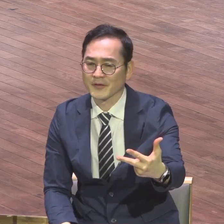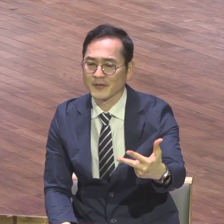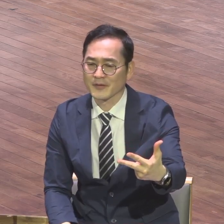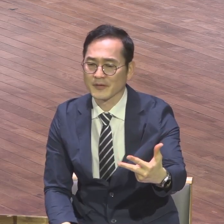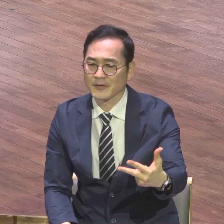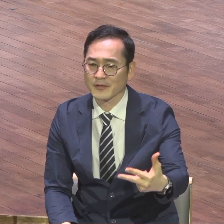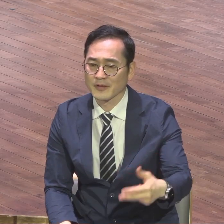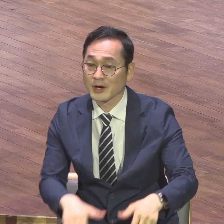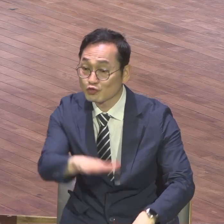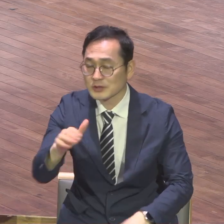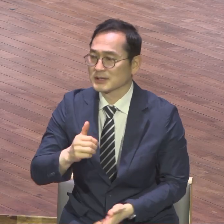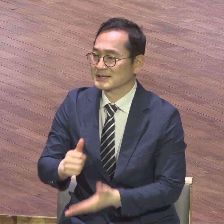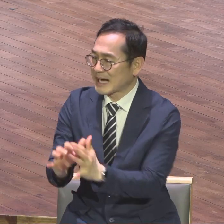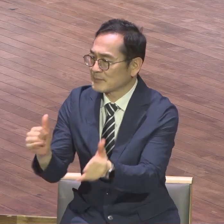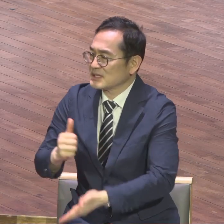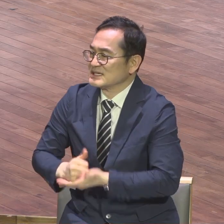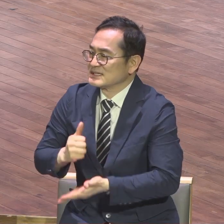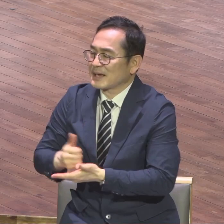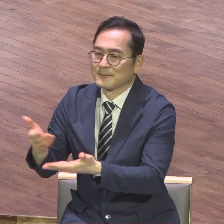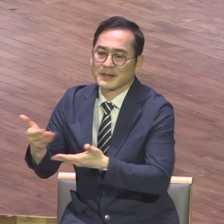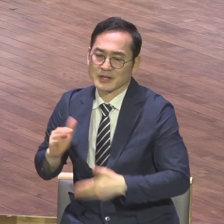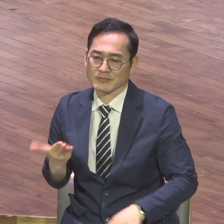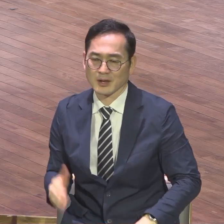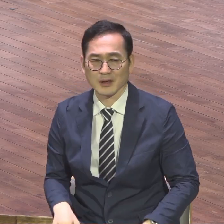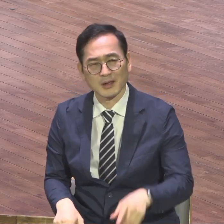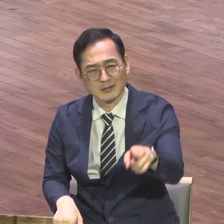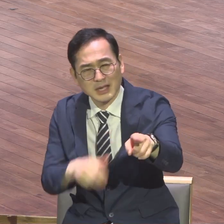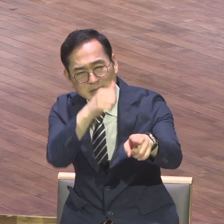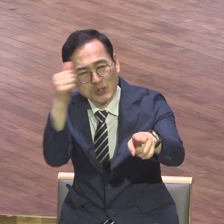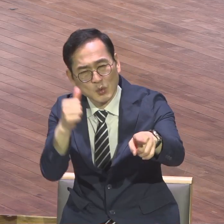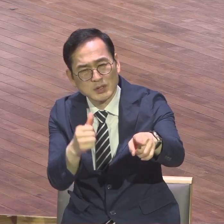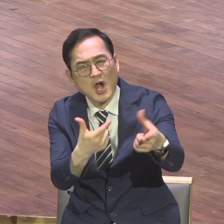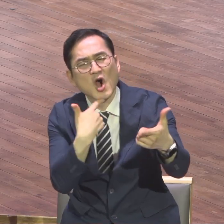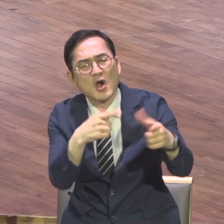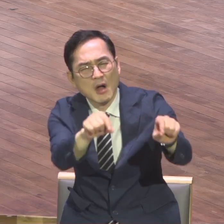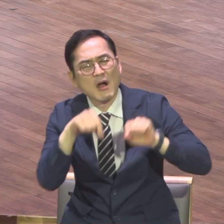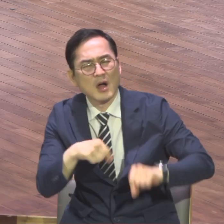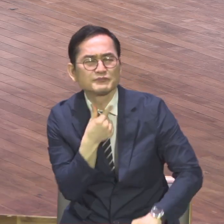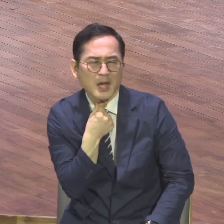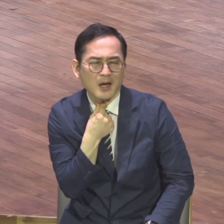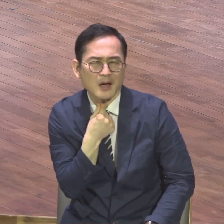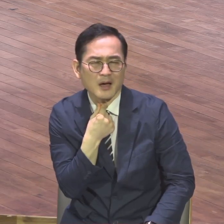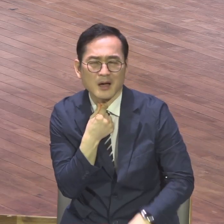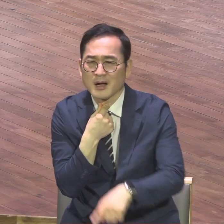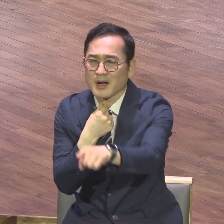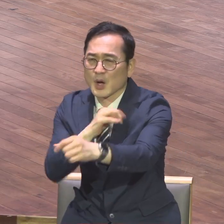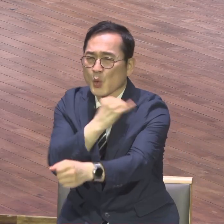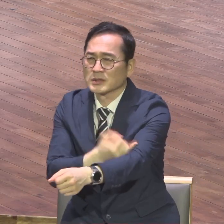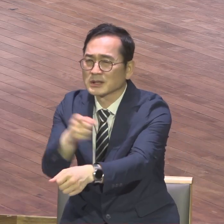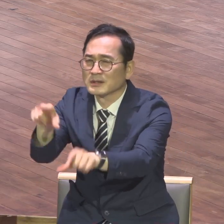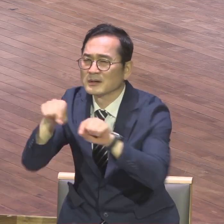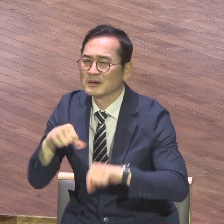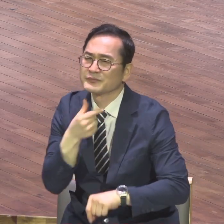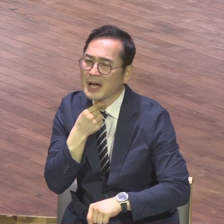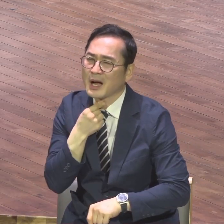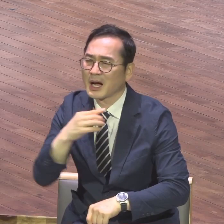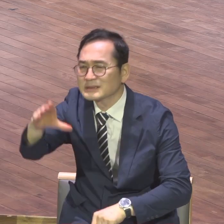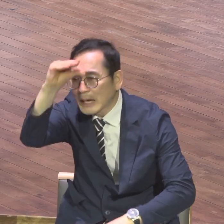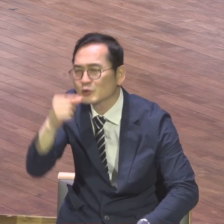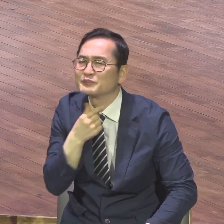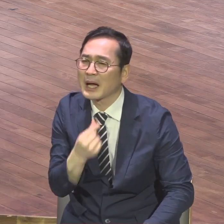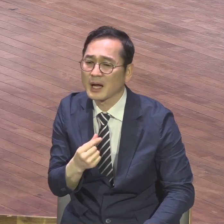돼요. 하, 나 저 장로님처럼 나 신앙생활하고 싶다. 나 저 권사님처럼 배우고 싶다. 이래 돼야 돼요.